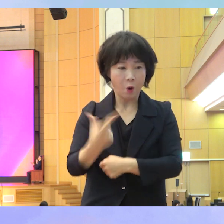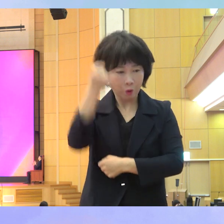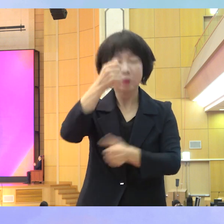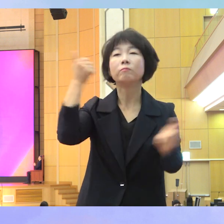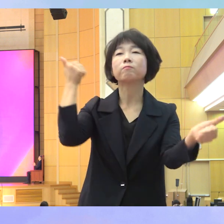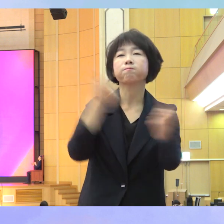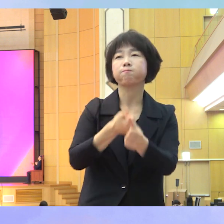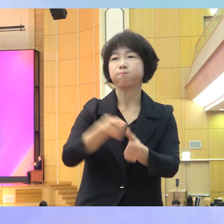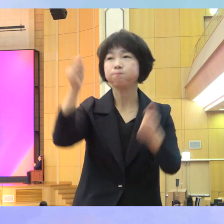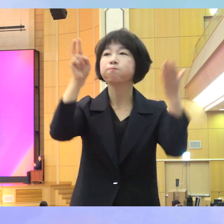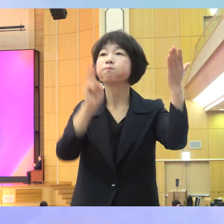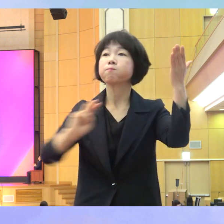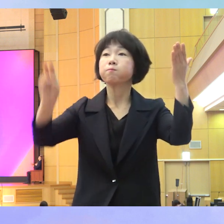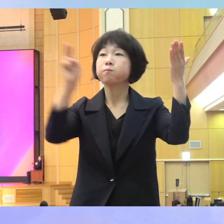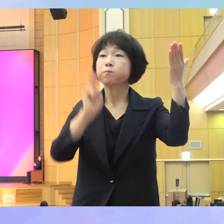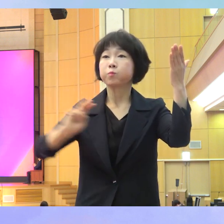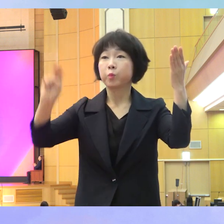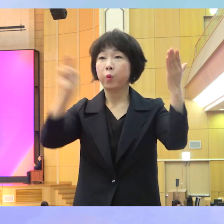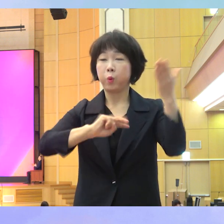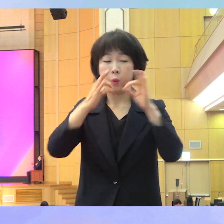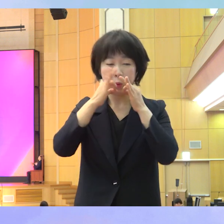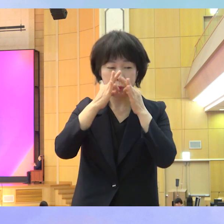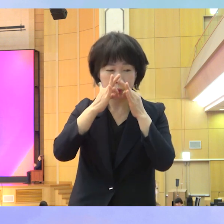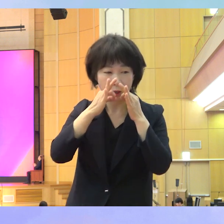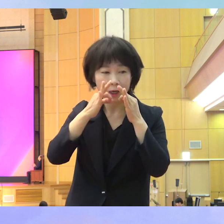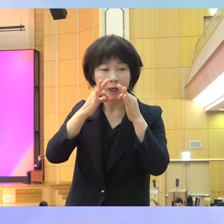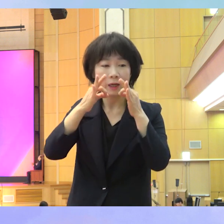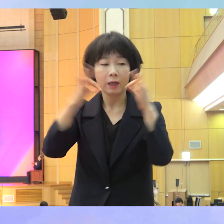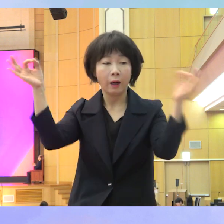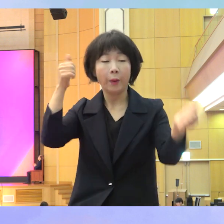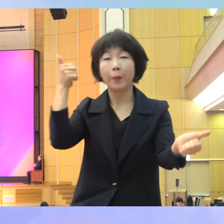접전하고 우리가 부르리.